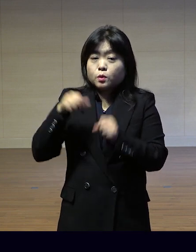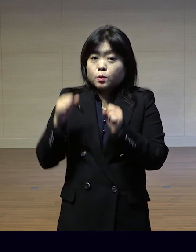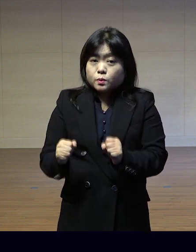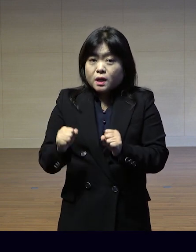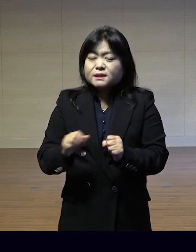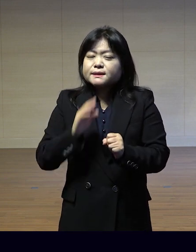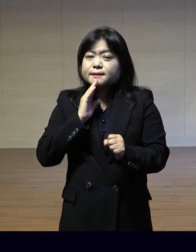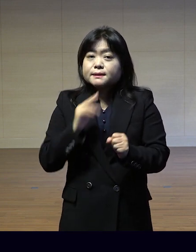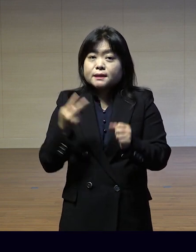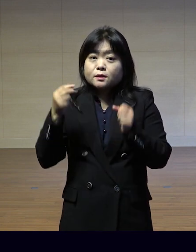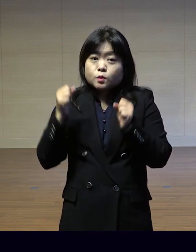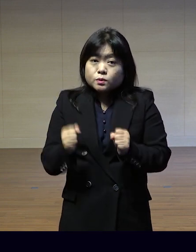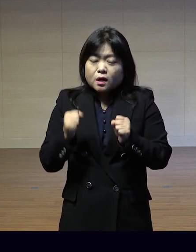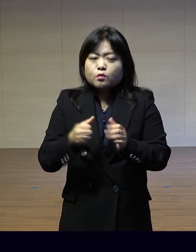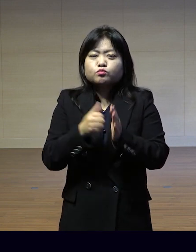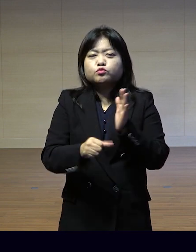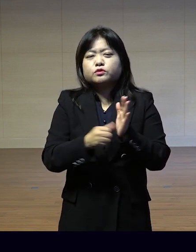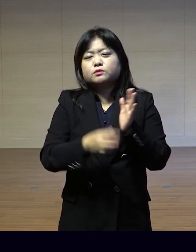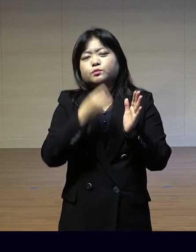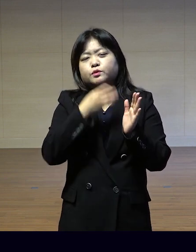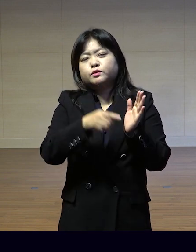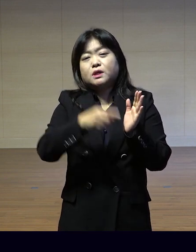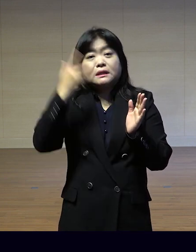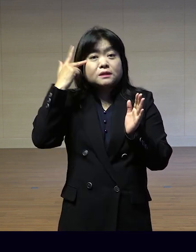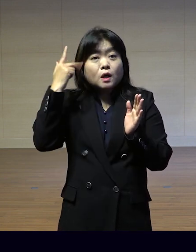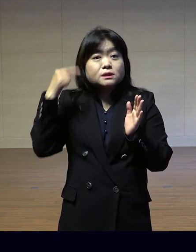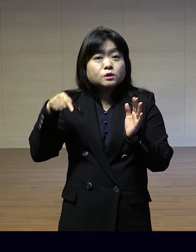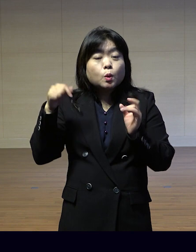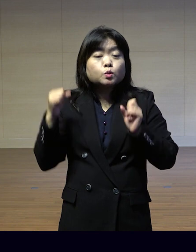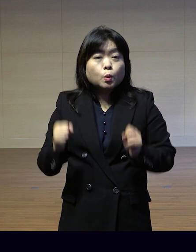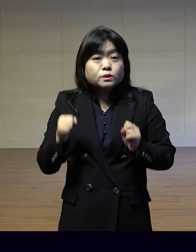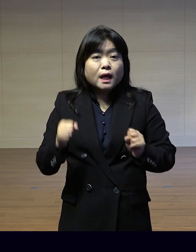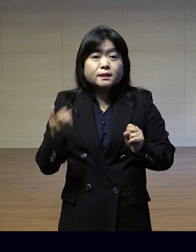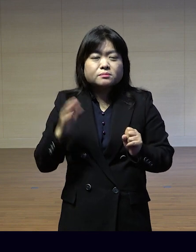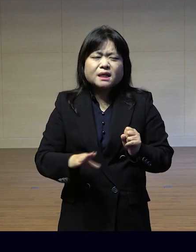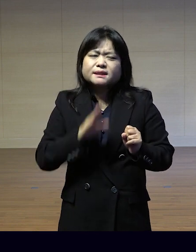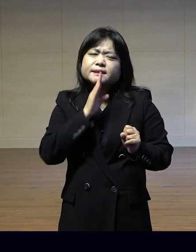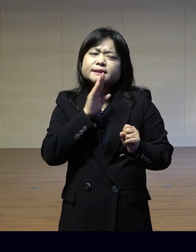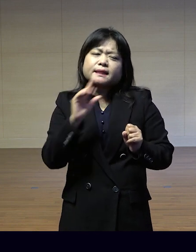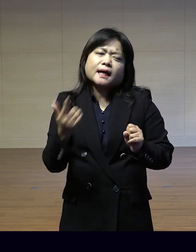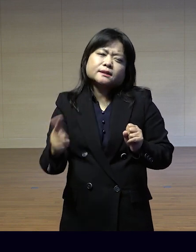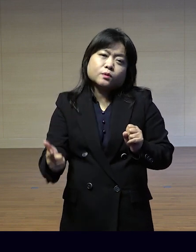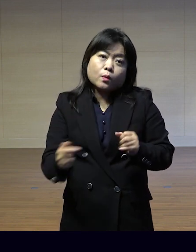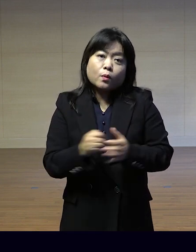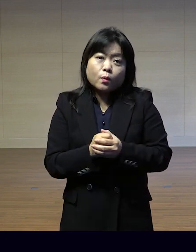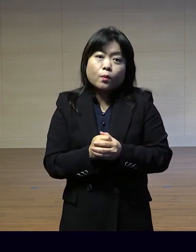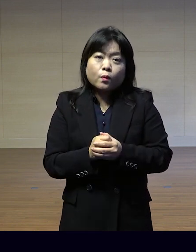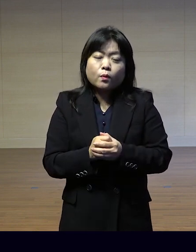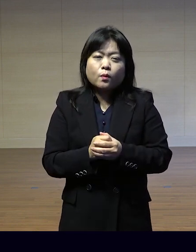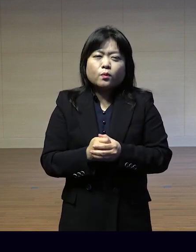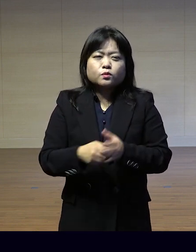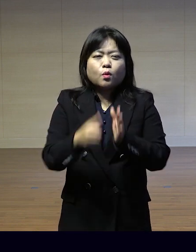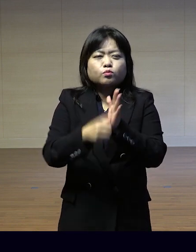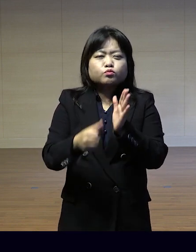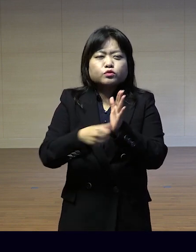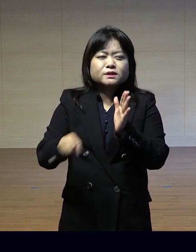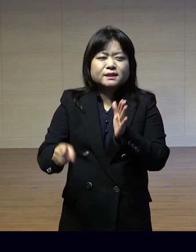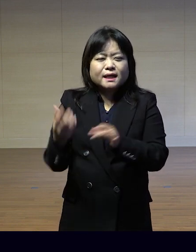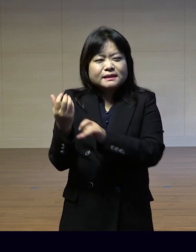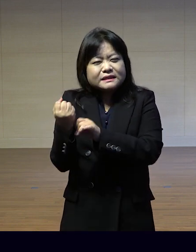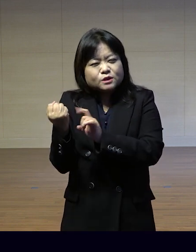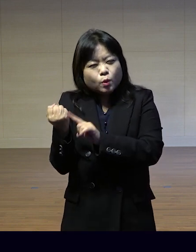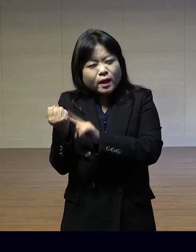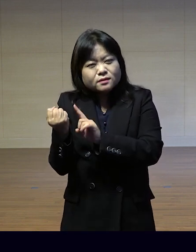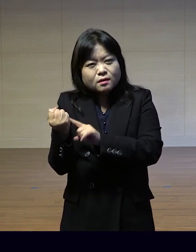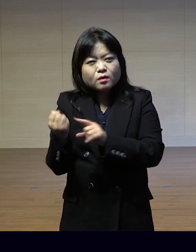실제하는 것은 물질밖에 없고요. 정신도 존재하긴 존재하는데 실제하는 것이 아니고 물질에 의존해서